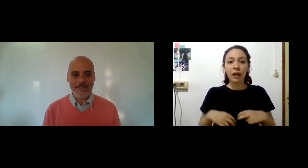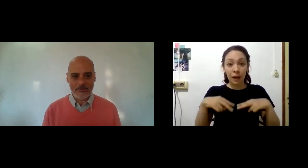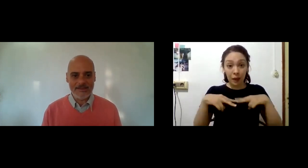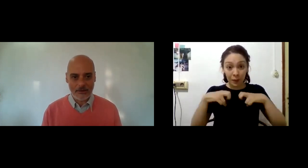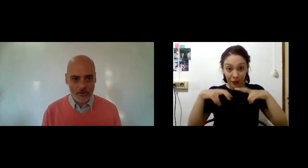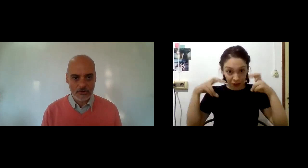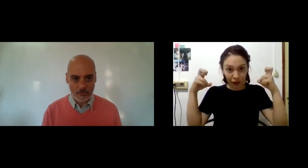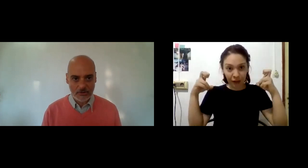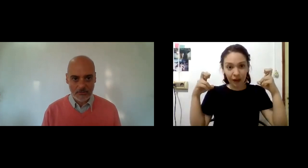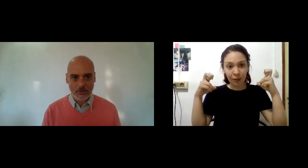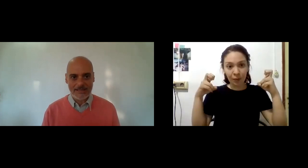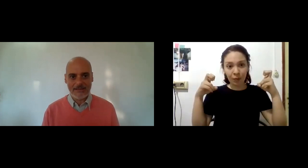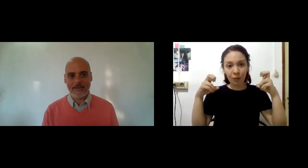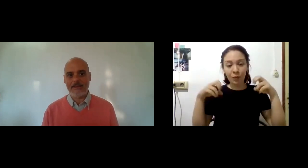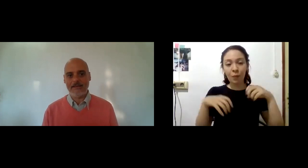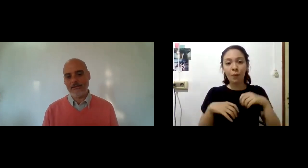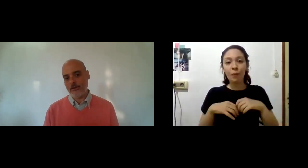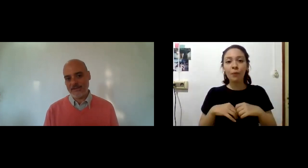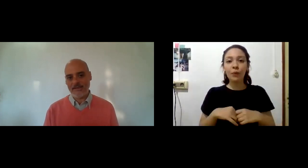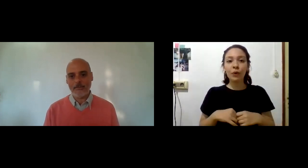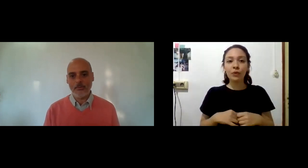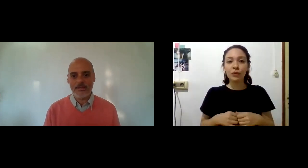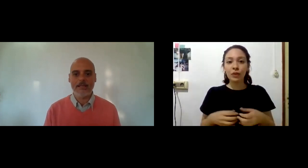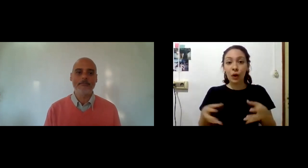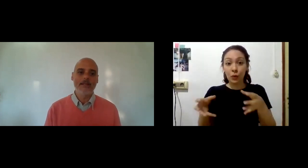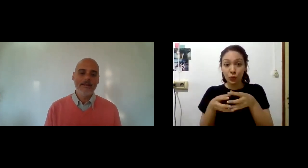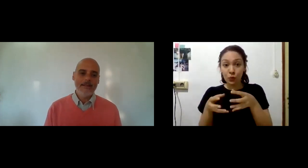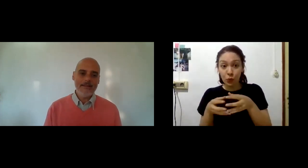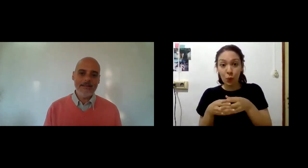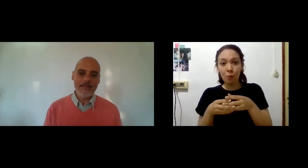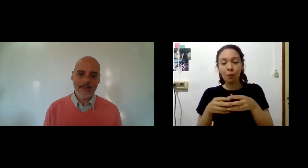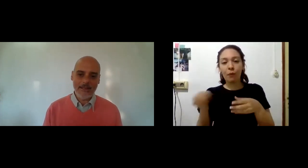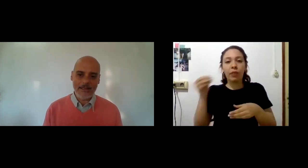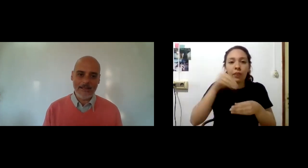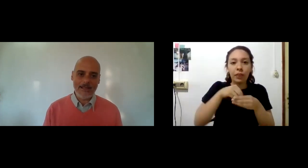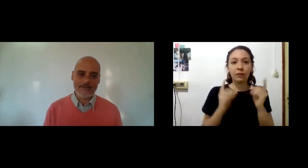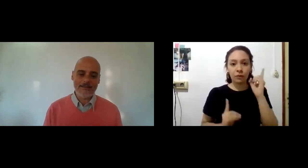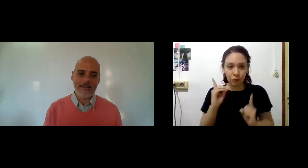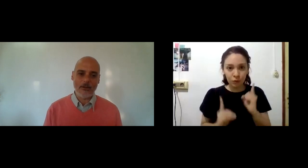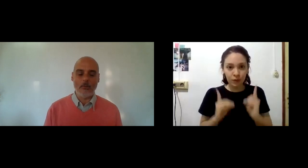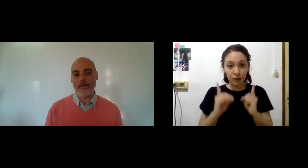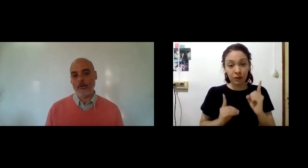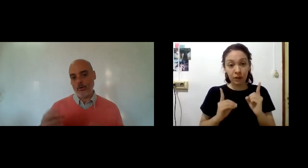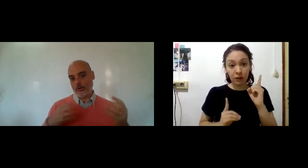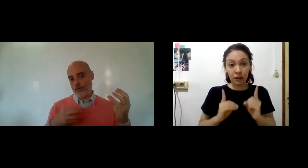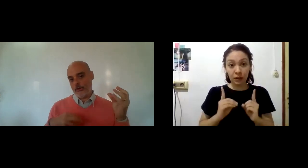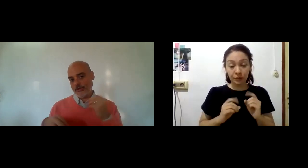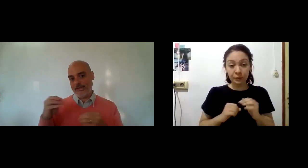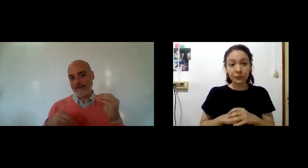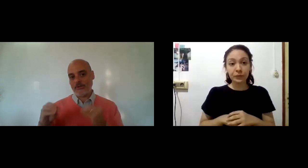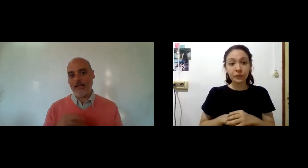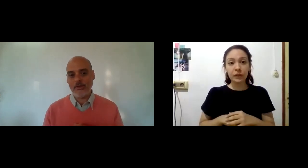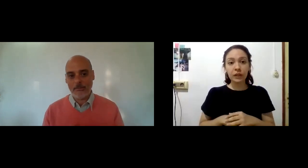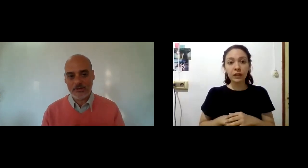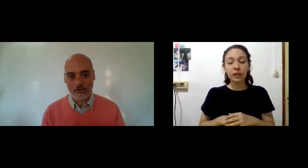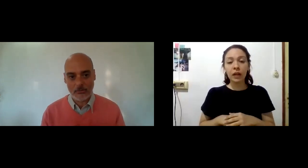de investigación y desarrollo, que es un proyecto muy importante dentro de la Universidad de la República, y como los docentes